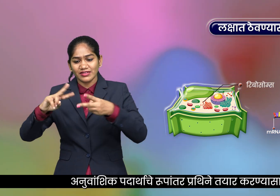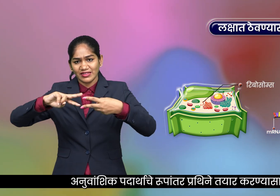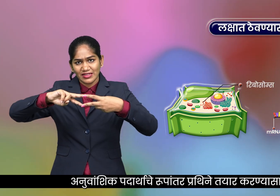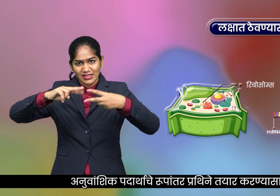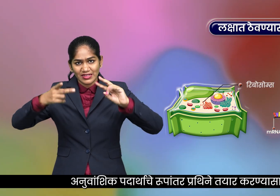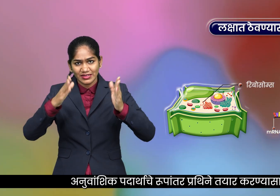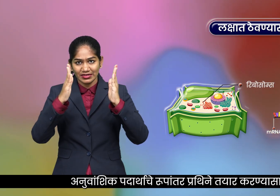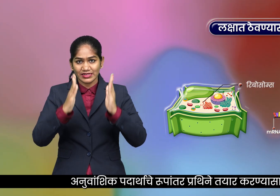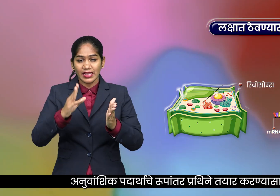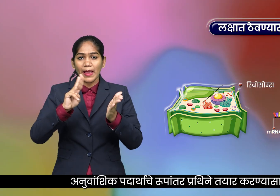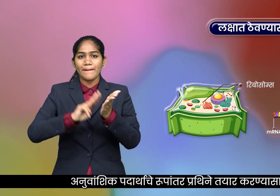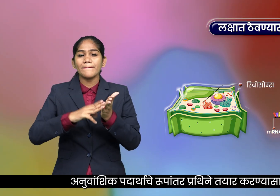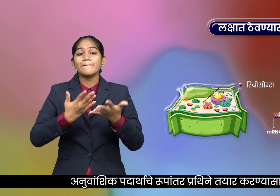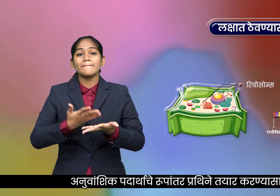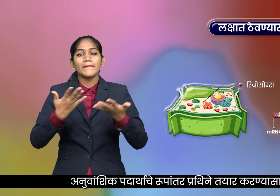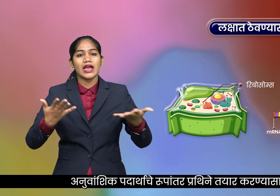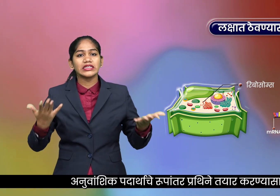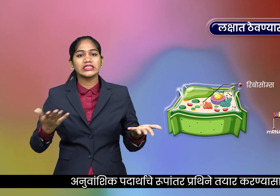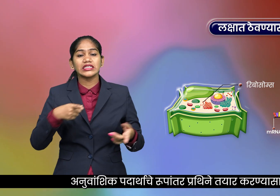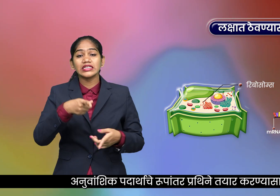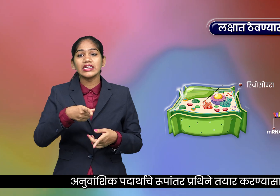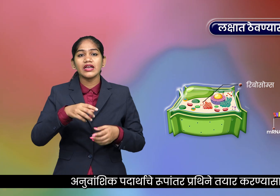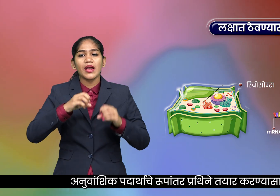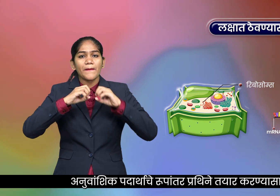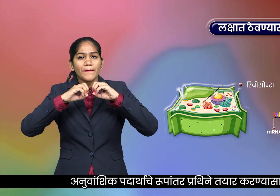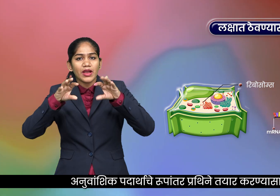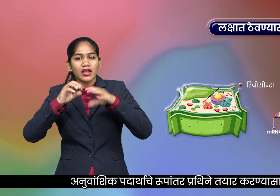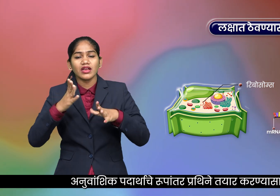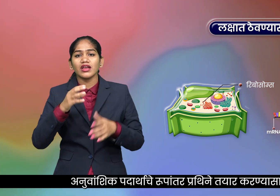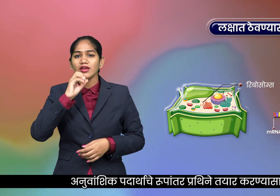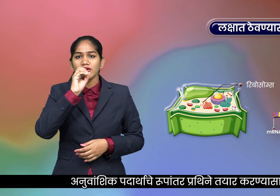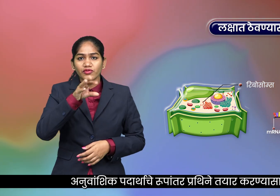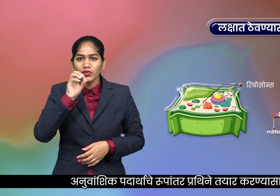आनुवंशिक पदार्थाचे रूपांतर प्रथिने तयार करण्यासाठी मदत करतात.